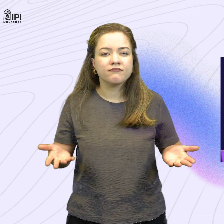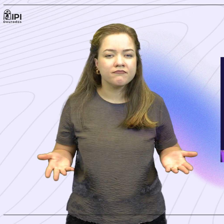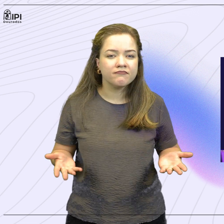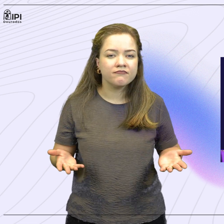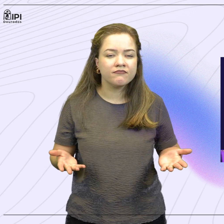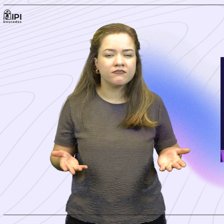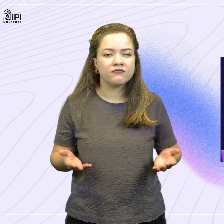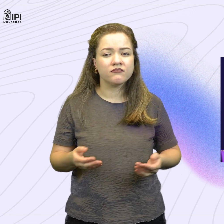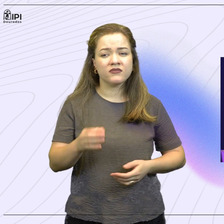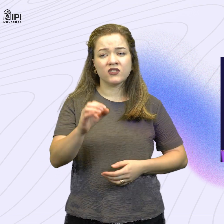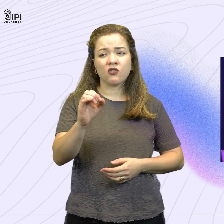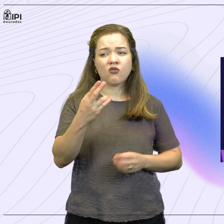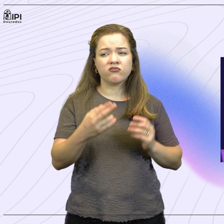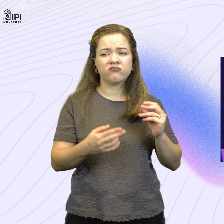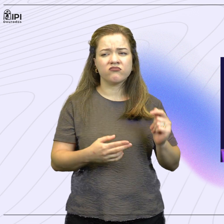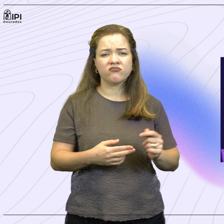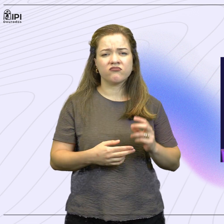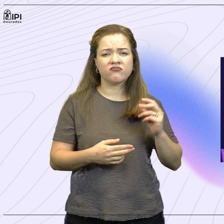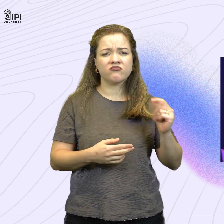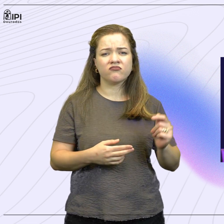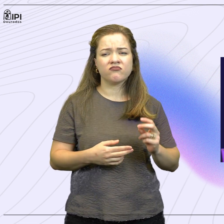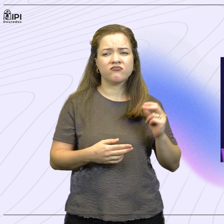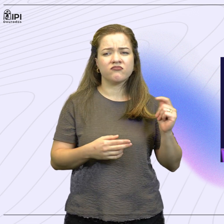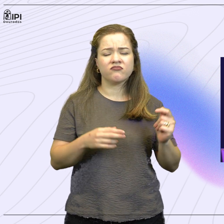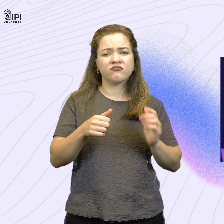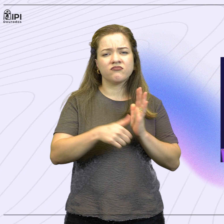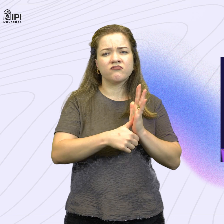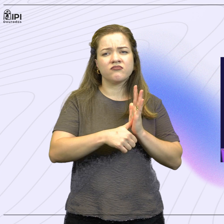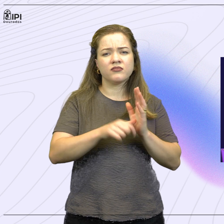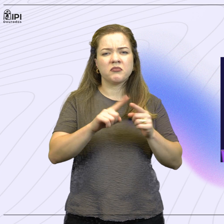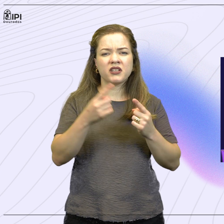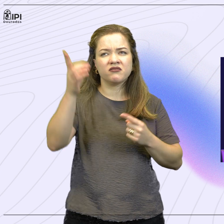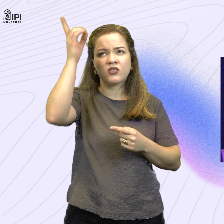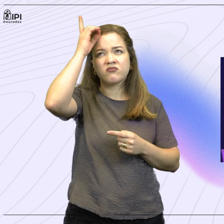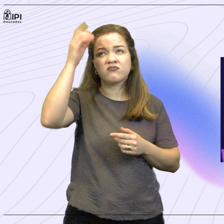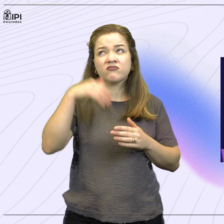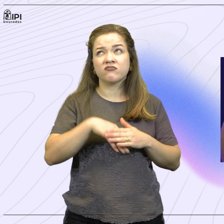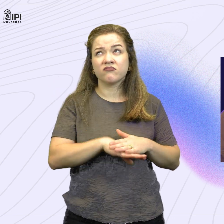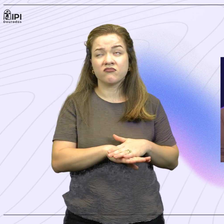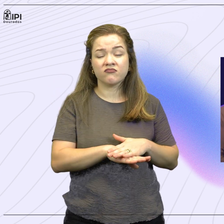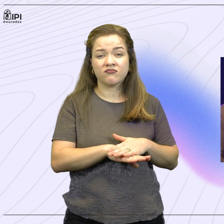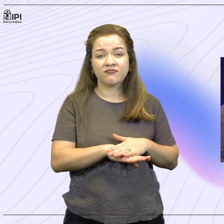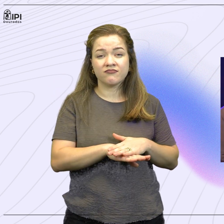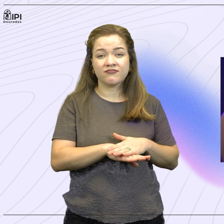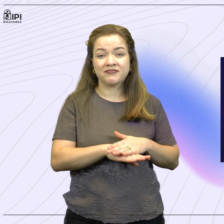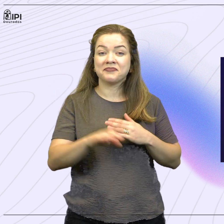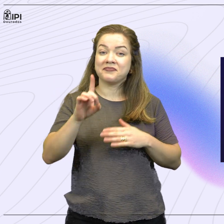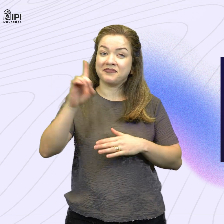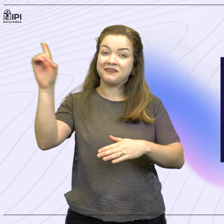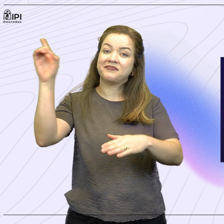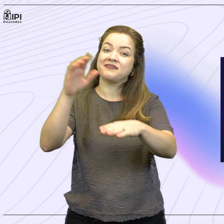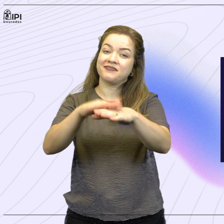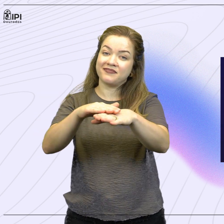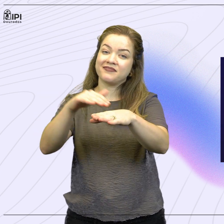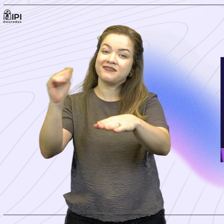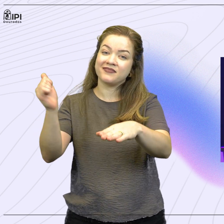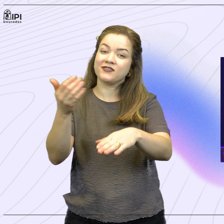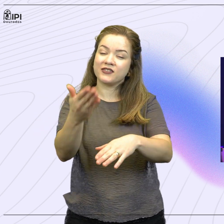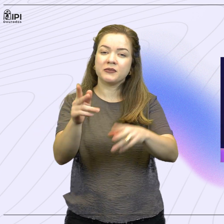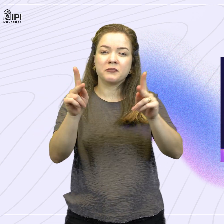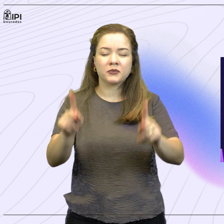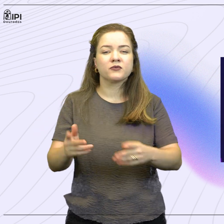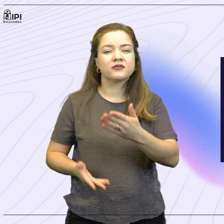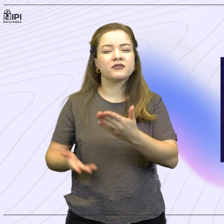está aqui há algum tempo, mas seus dons estão enterrados, seus talentos. Deus está te chamando para que você possa ser esse povo